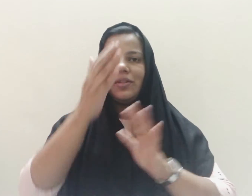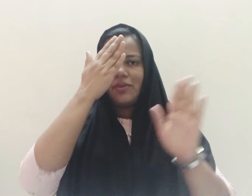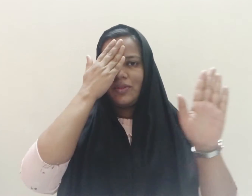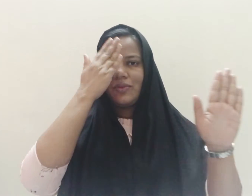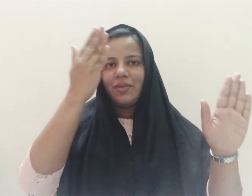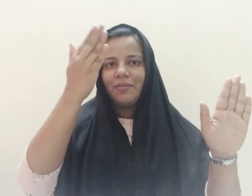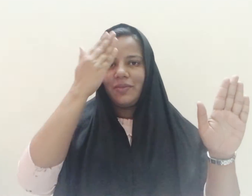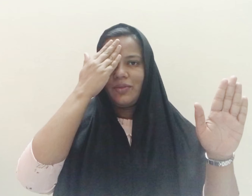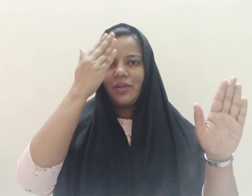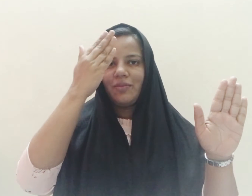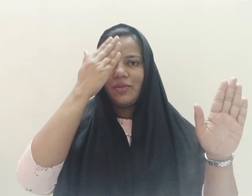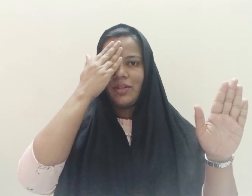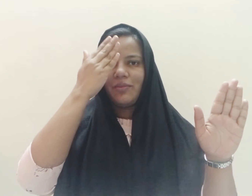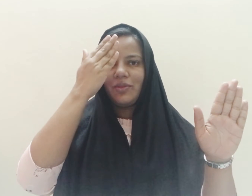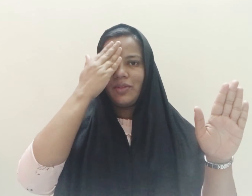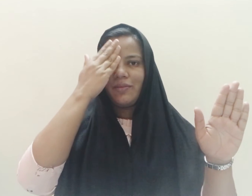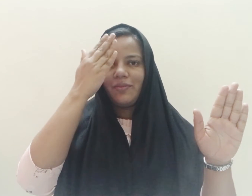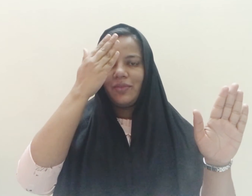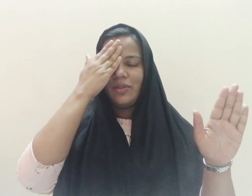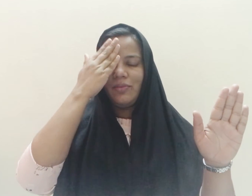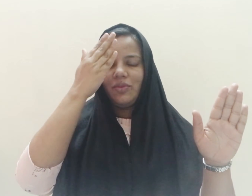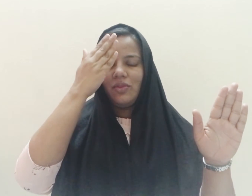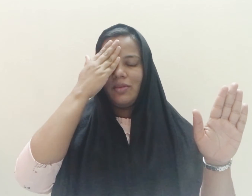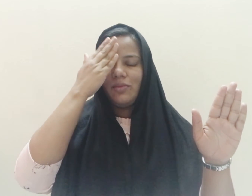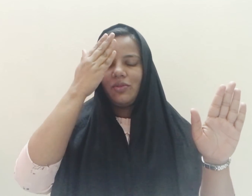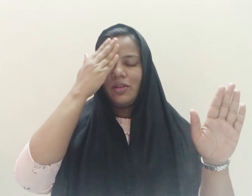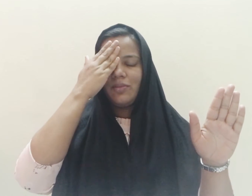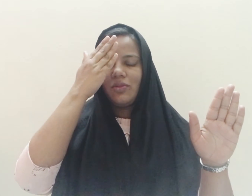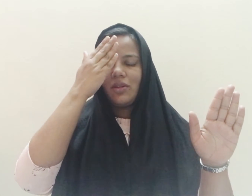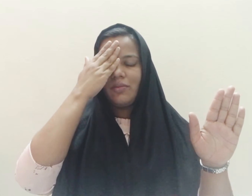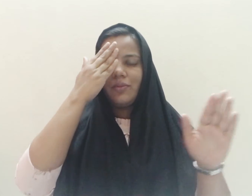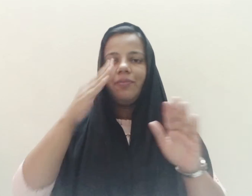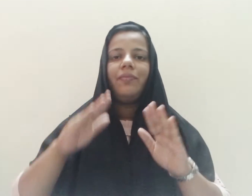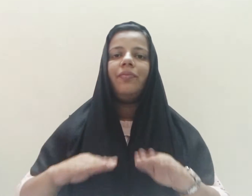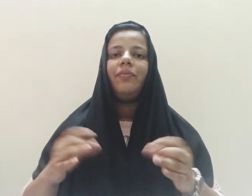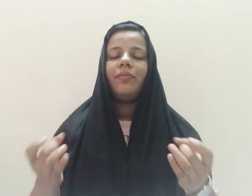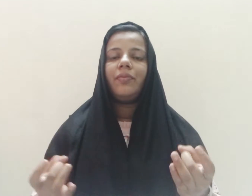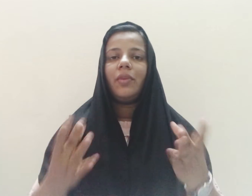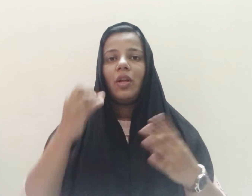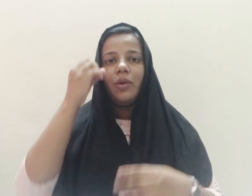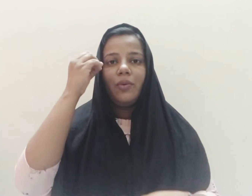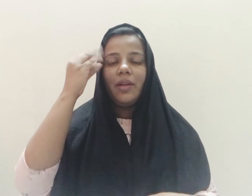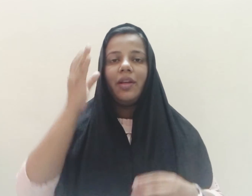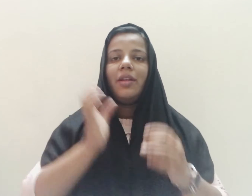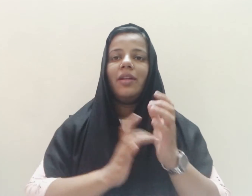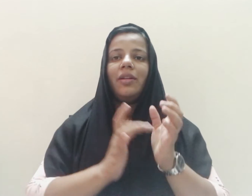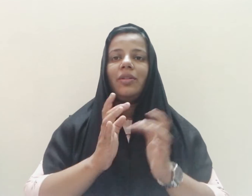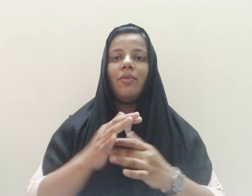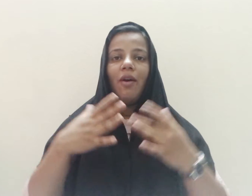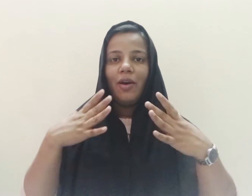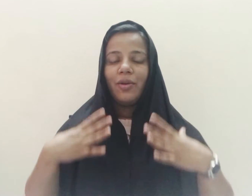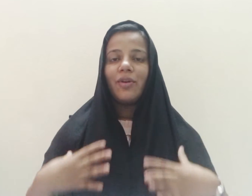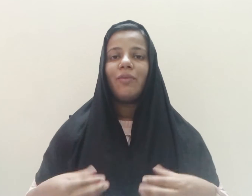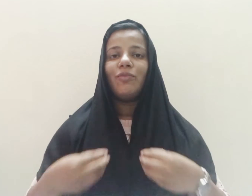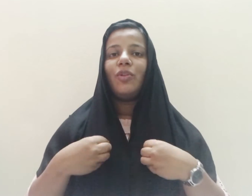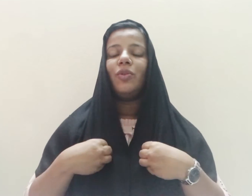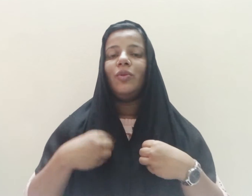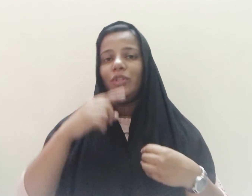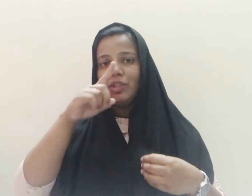സ്തോത്രമപ്പാ സ്തോത്രമപ്പാ സ്തോത്രം സ്തോത്രം സ്തോത്രം സ്തോത്രം സ്തോത്രമപ്പാ. ഈ പ്രഭാതത്തിൽ ഉണരുവാൻ നമ്മുടെ കർത്താവ് നമുക്ക് ആരോഗ്യം തന്നു, ആയുസ് തന്നു,